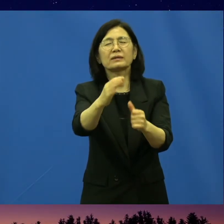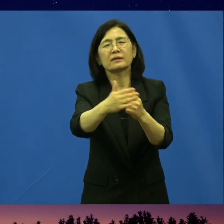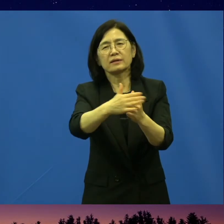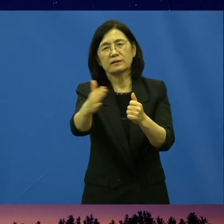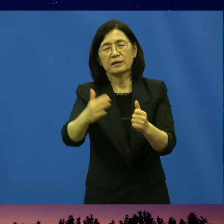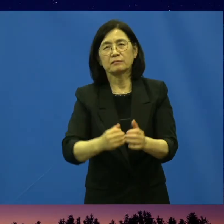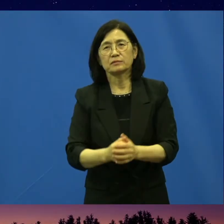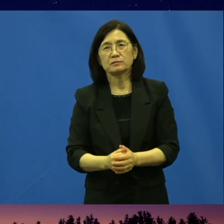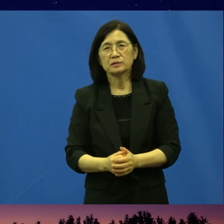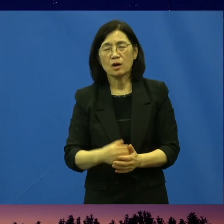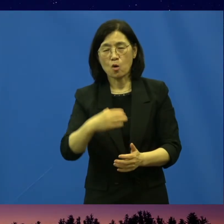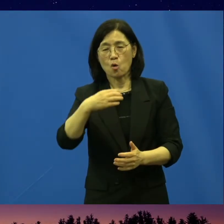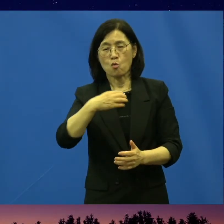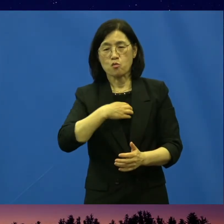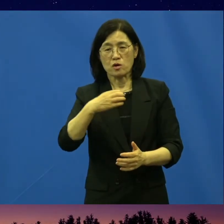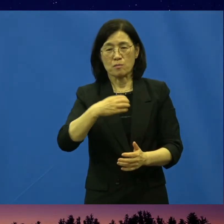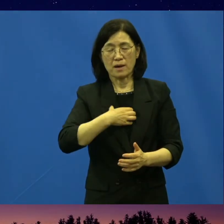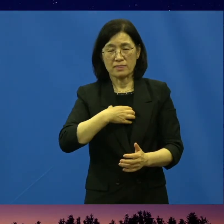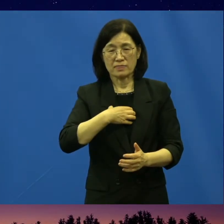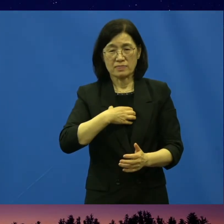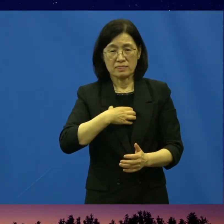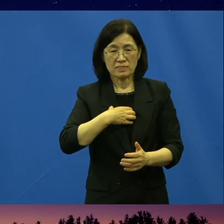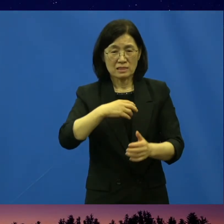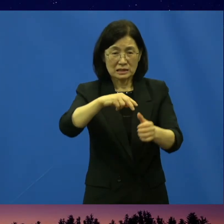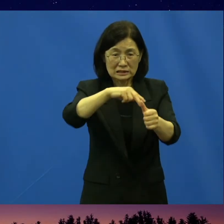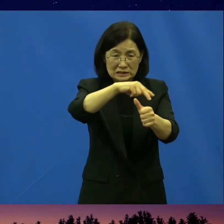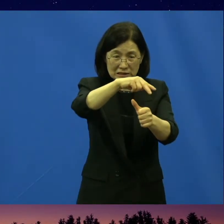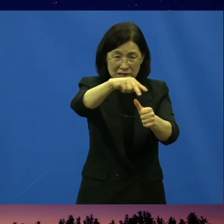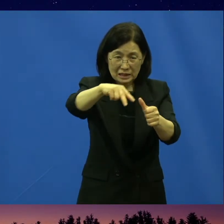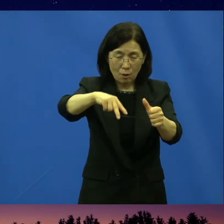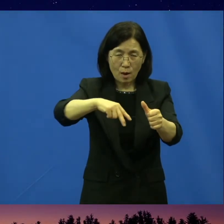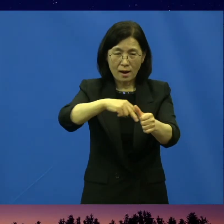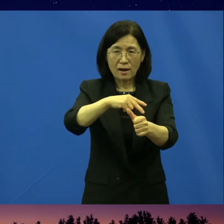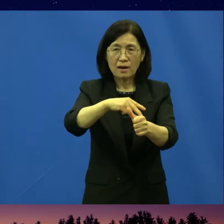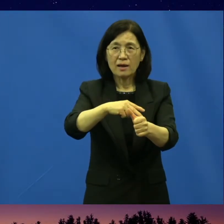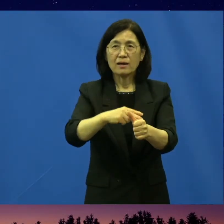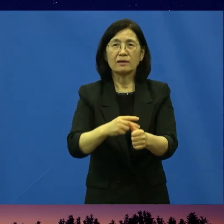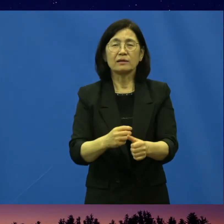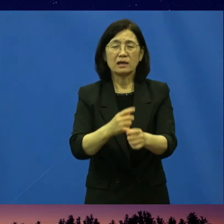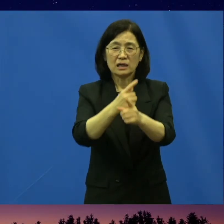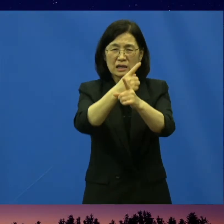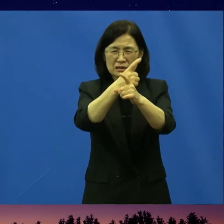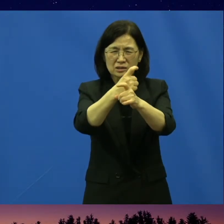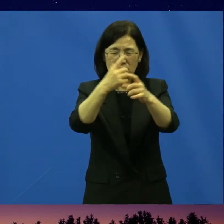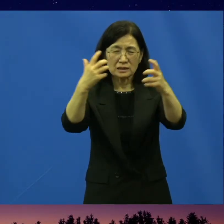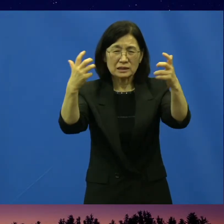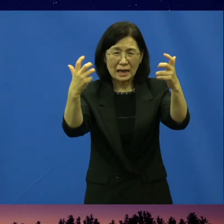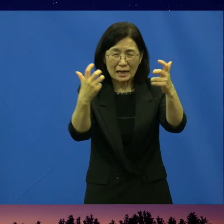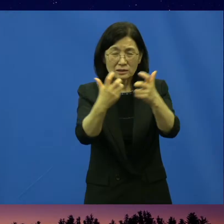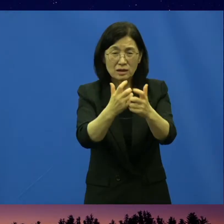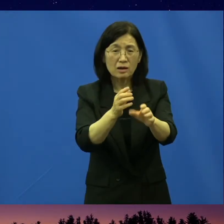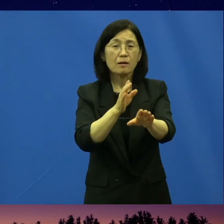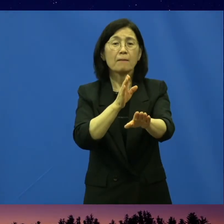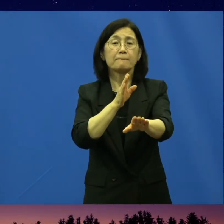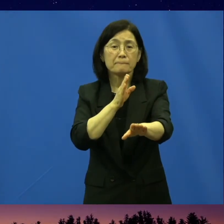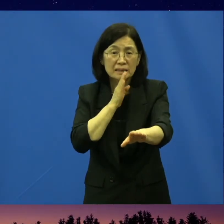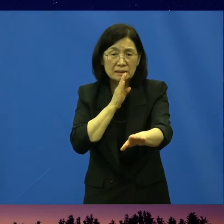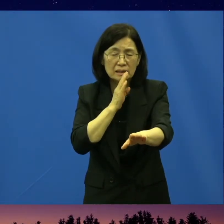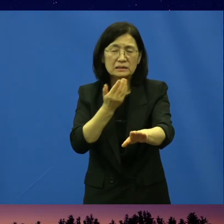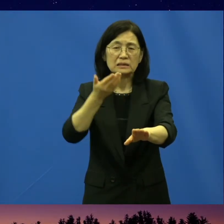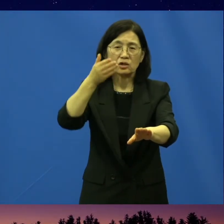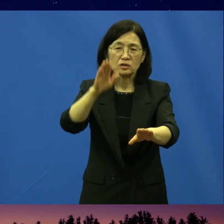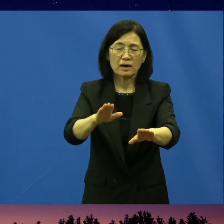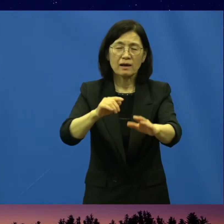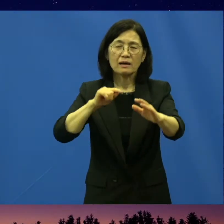위험한 상황, 나를 죽일 것 같은 그런 적들이 둘러싸고 있는 게 맞아요. 그걸 본 거 맞아요. 근데 그것만 보니까 문제라는